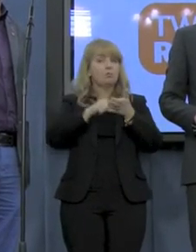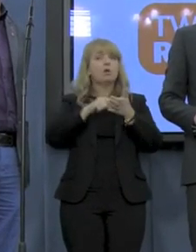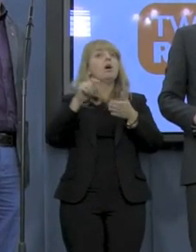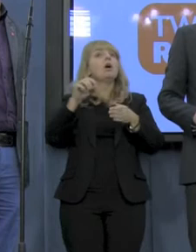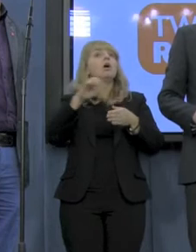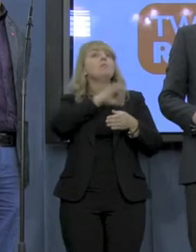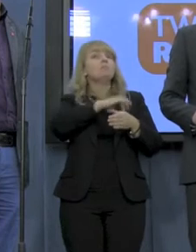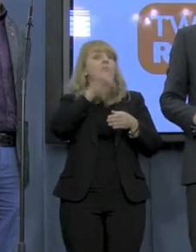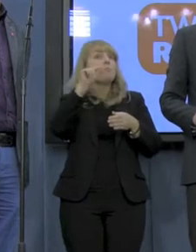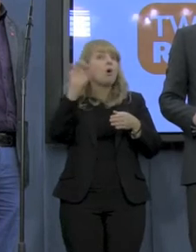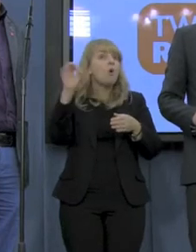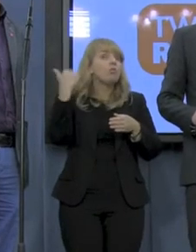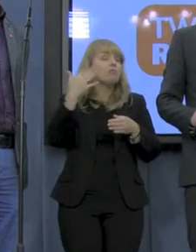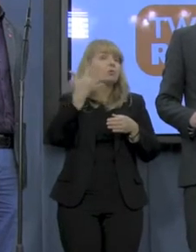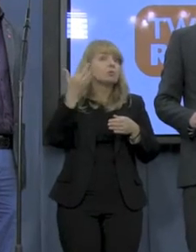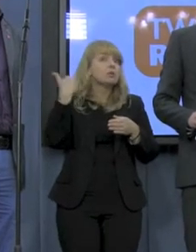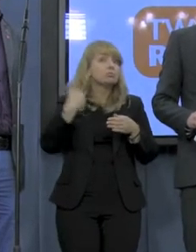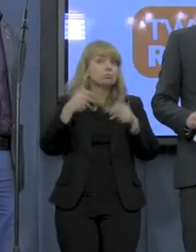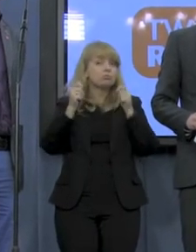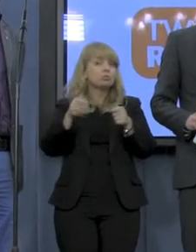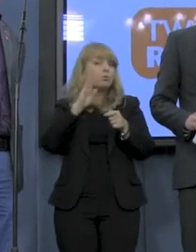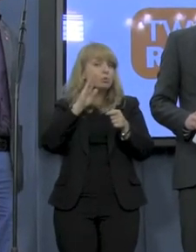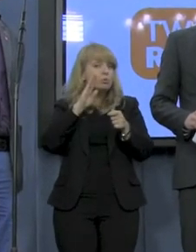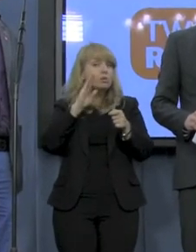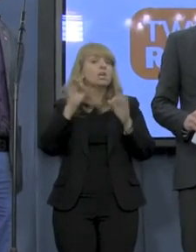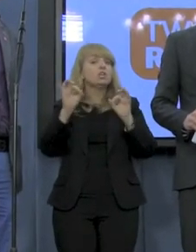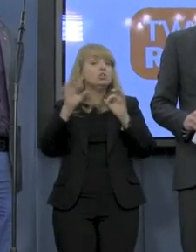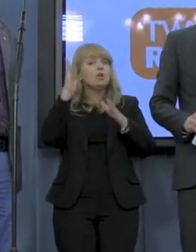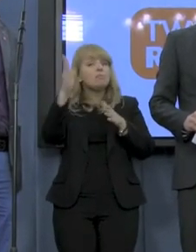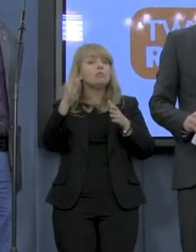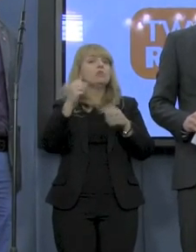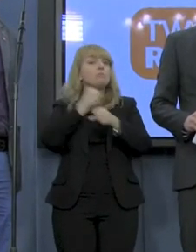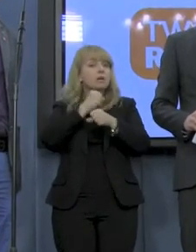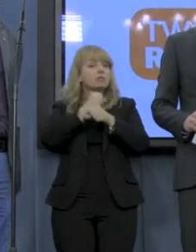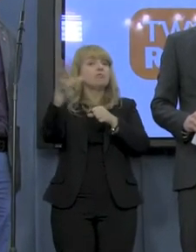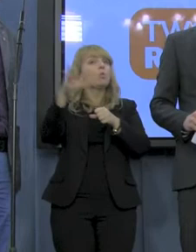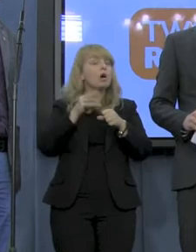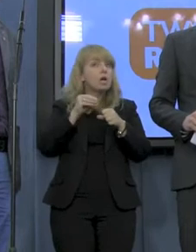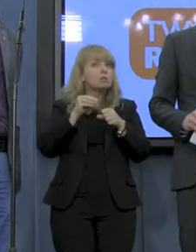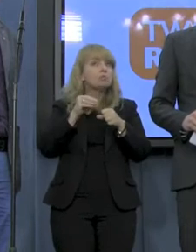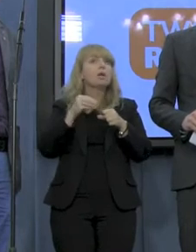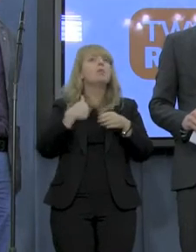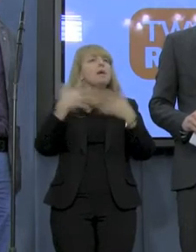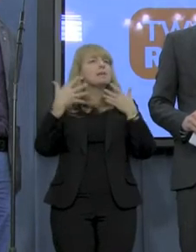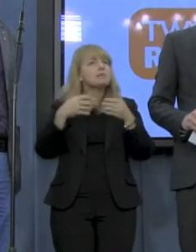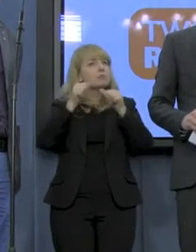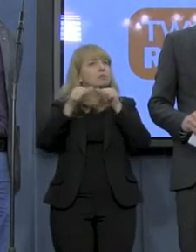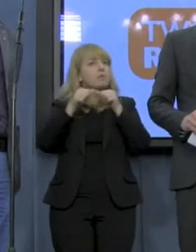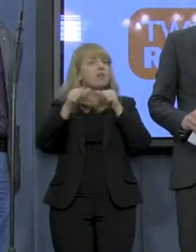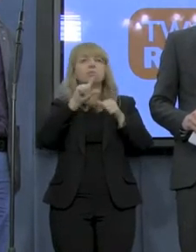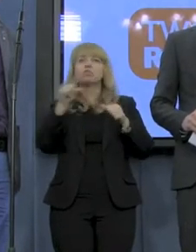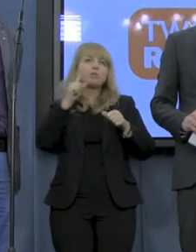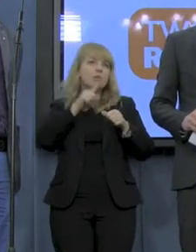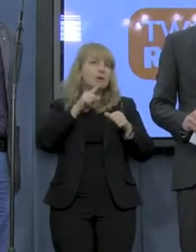projekt złożyła, czyli Platforma Obywatelska, będzie chciała nad nim pracować i właśnie sprawdźmy dzisiejszą hipokryzję wielu